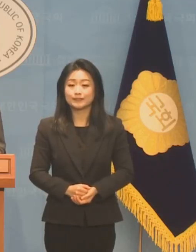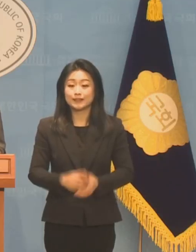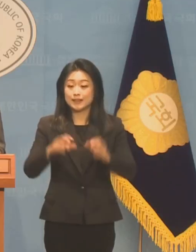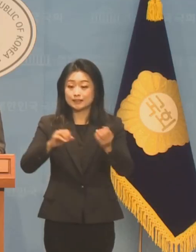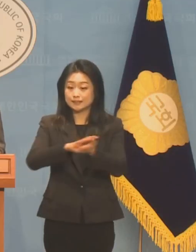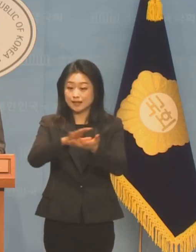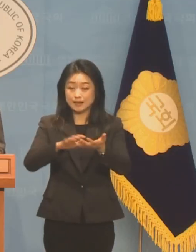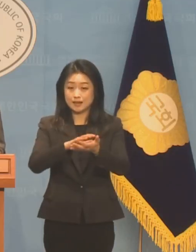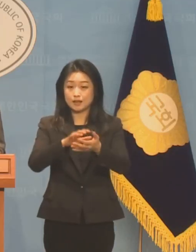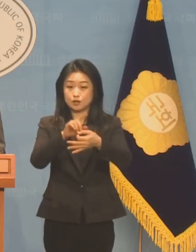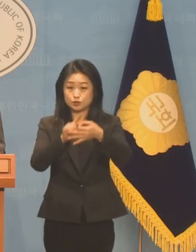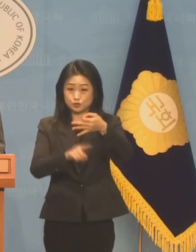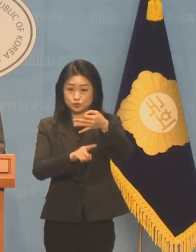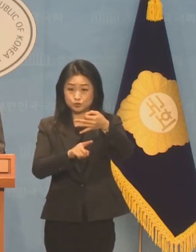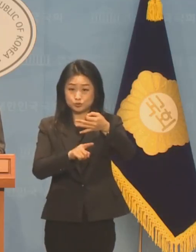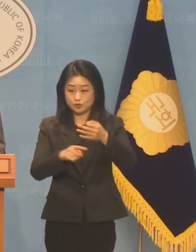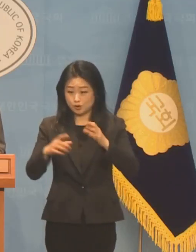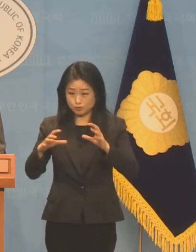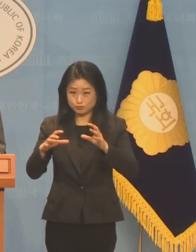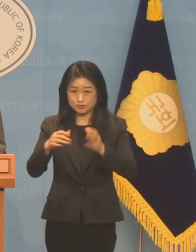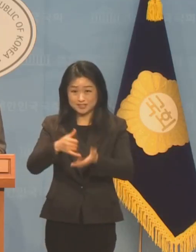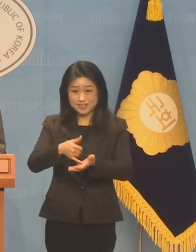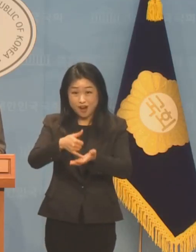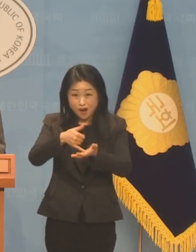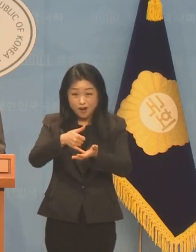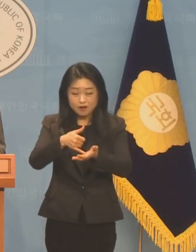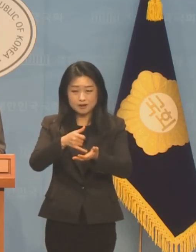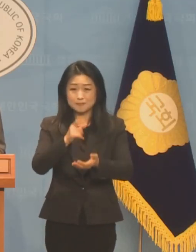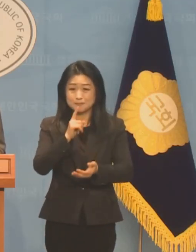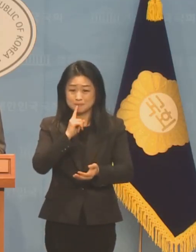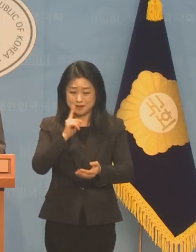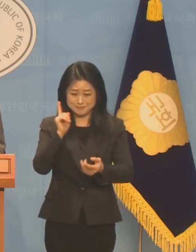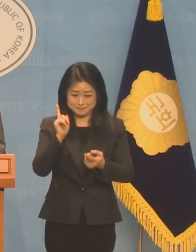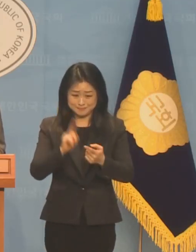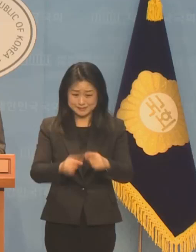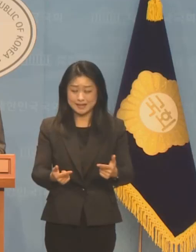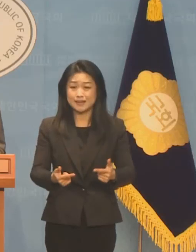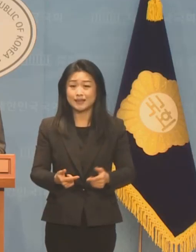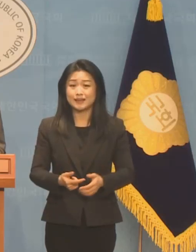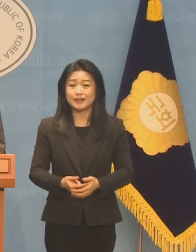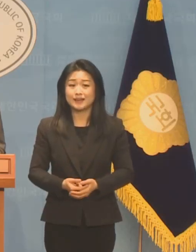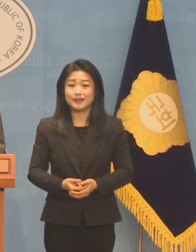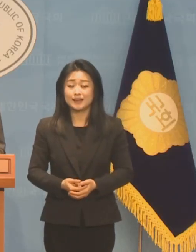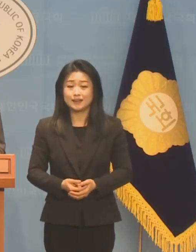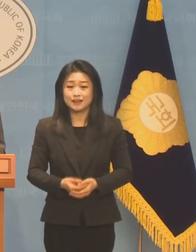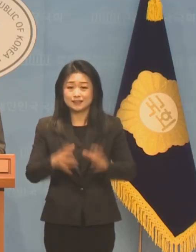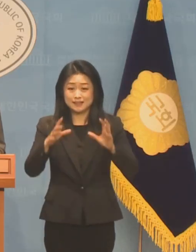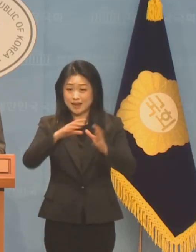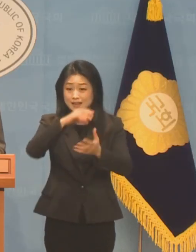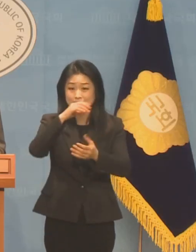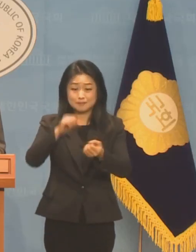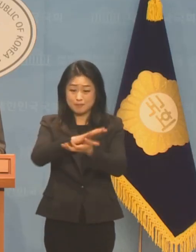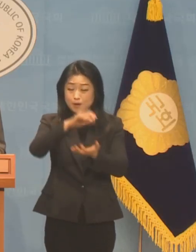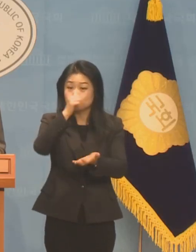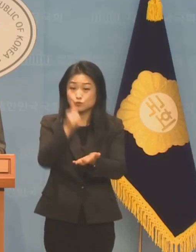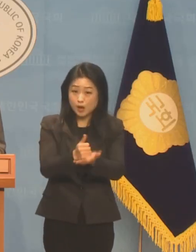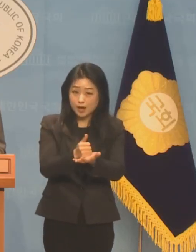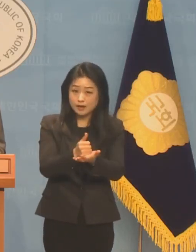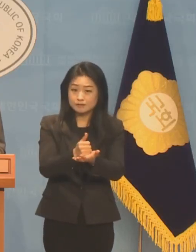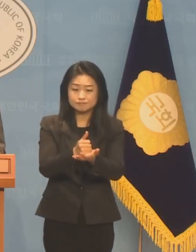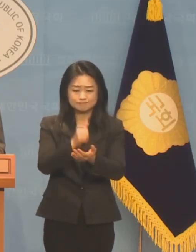내란 수계에게 국격을 갖다 붙이다니 제정신입니까? 내란 범죄는